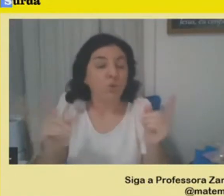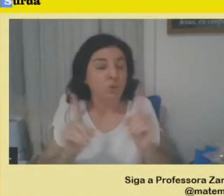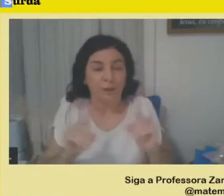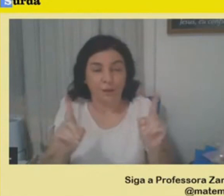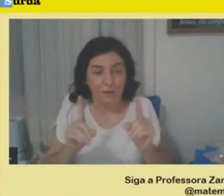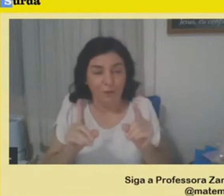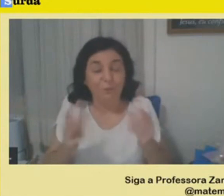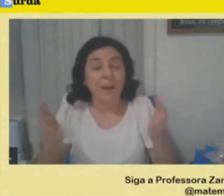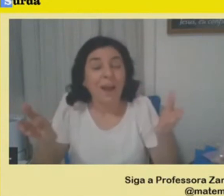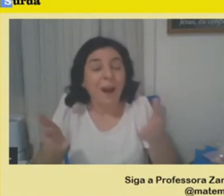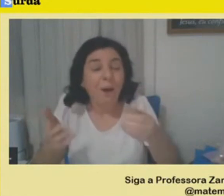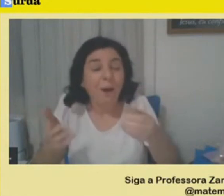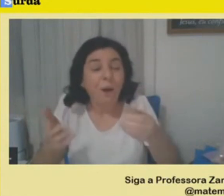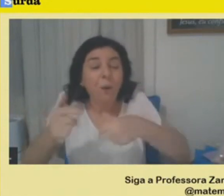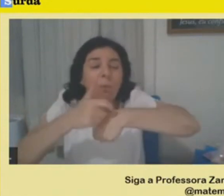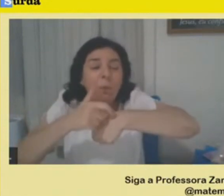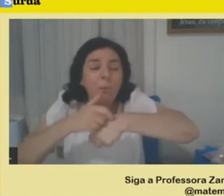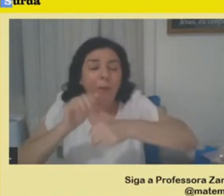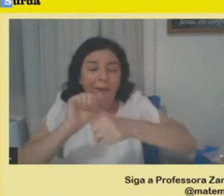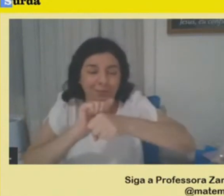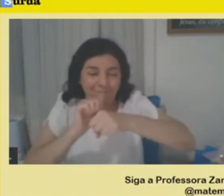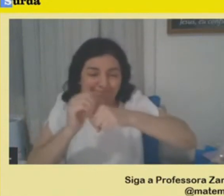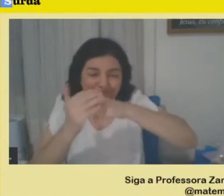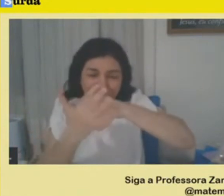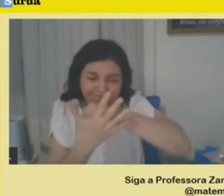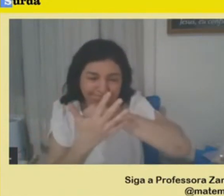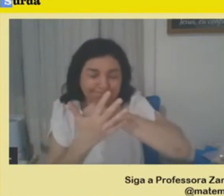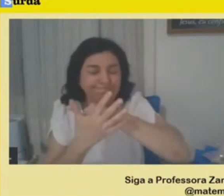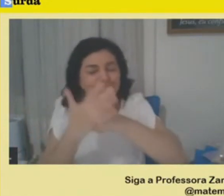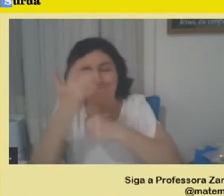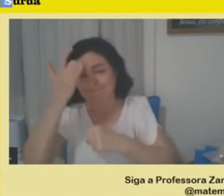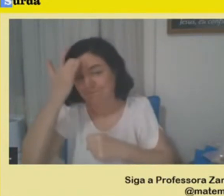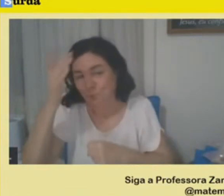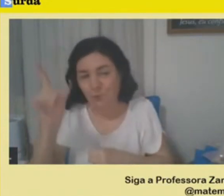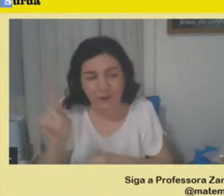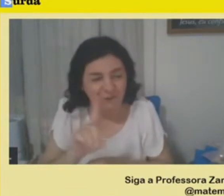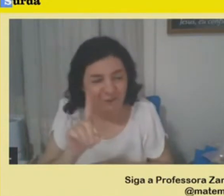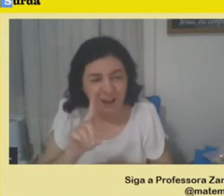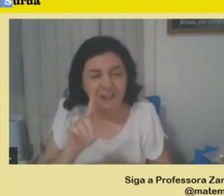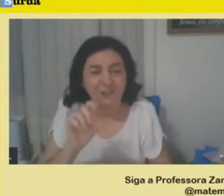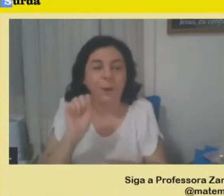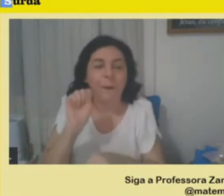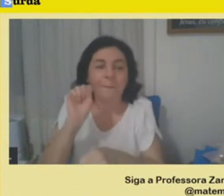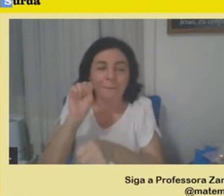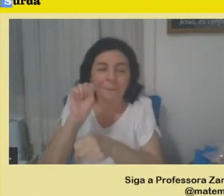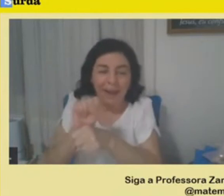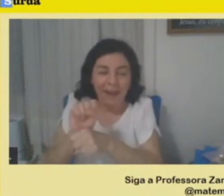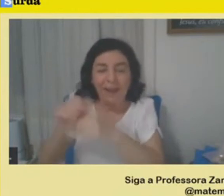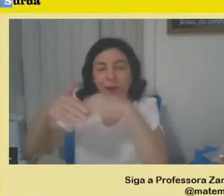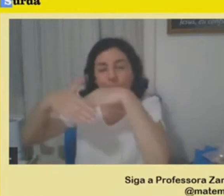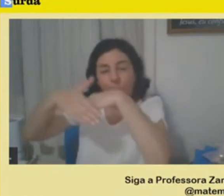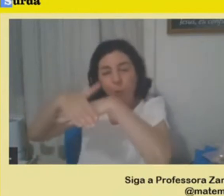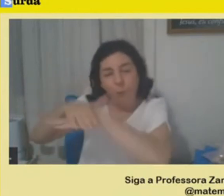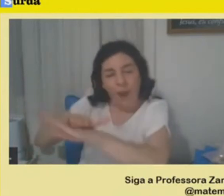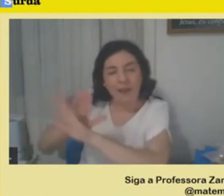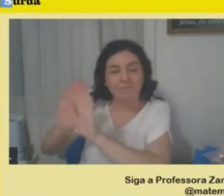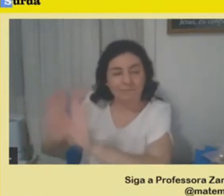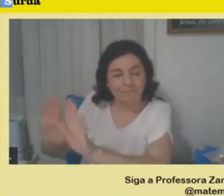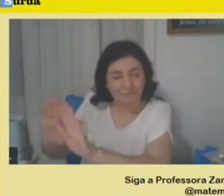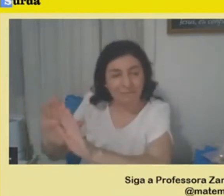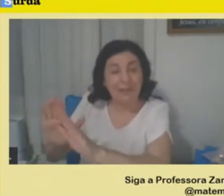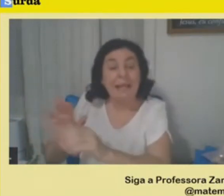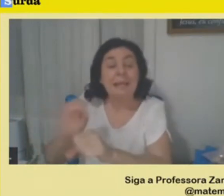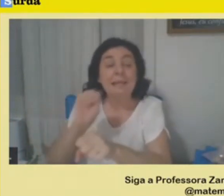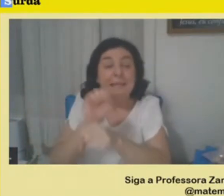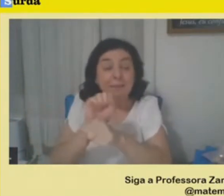Então, na verdade, eu já consegui vender alguns, não muitos.